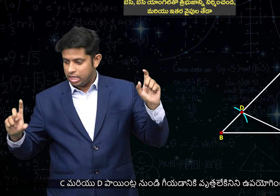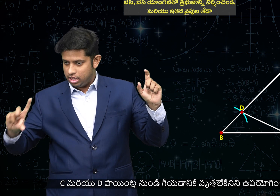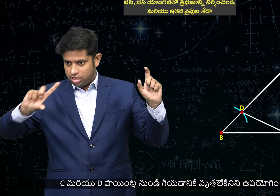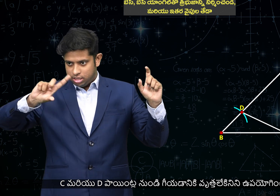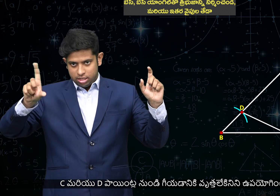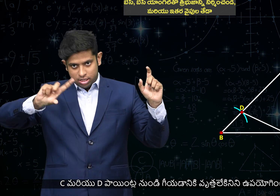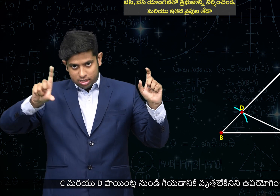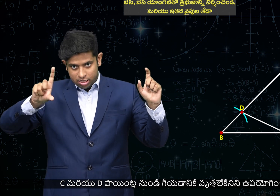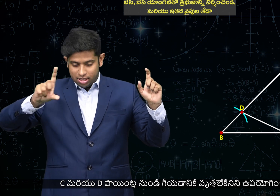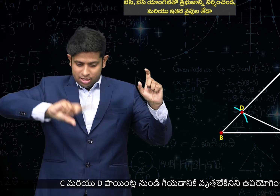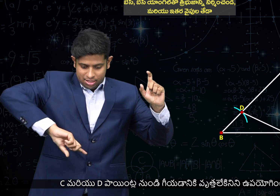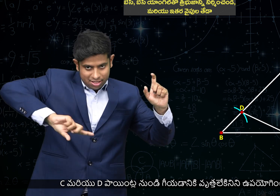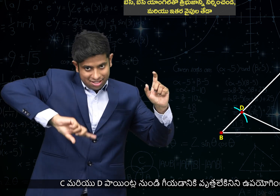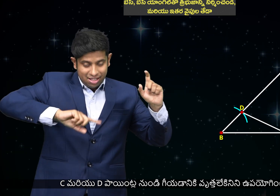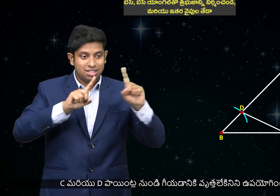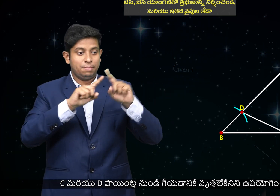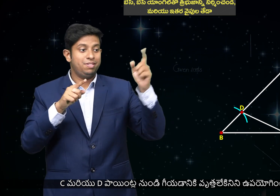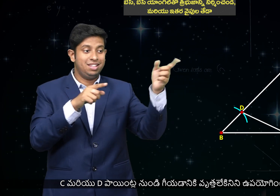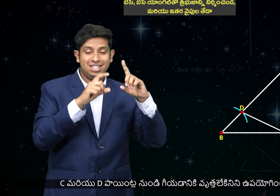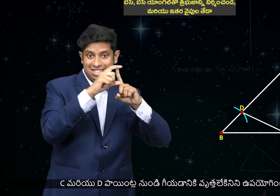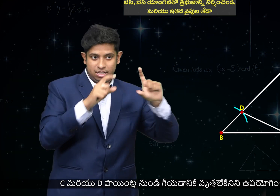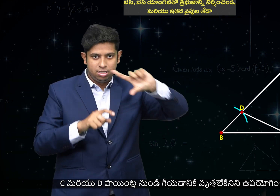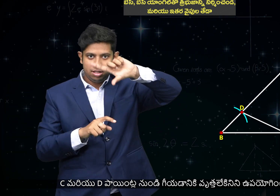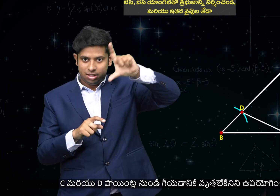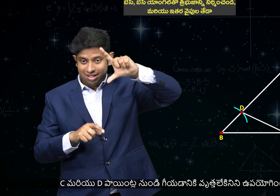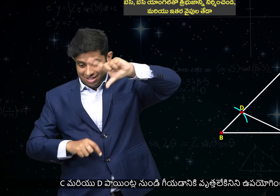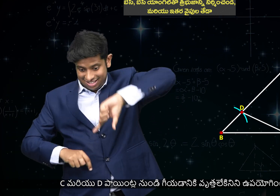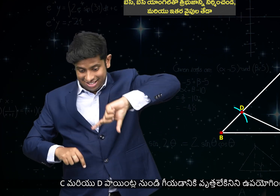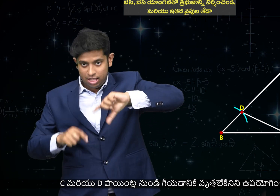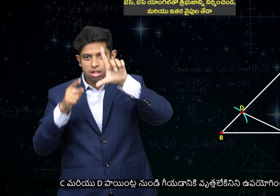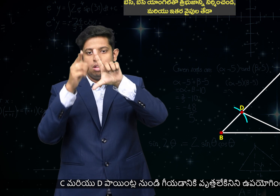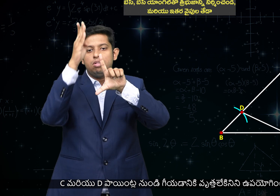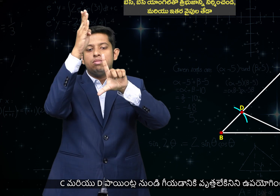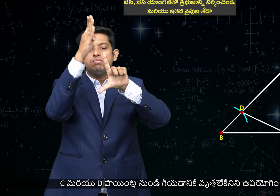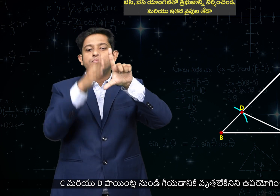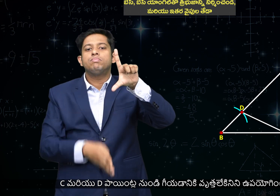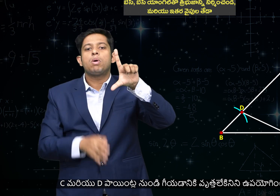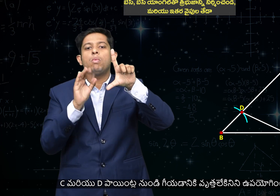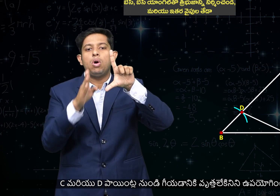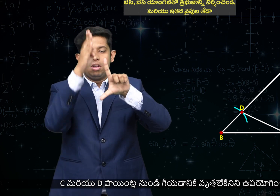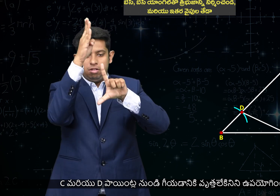పాయింట్ల నుండి ఆర్క్లను గీయడానికి వృత్తలేఖినిని ఉపయోగించండి.